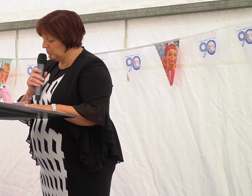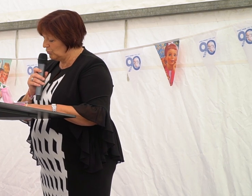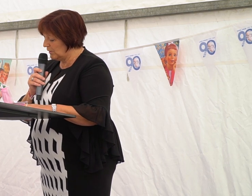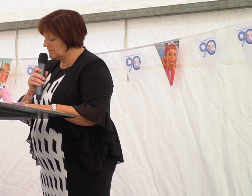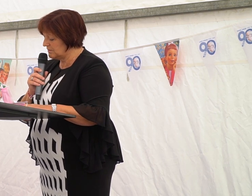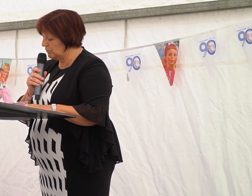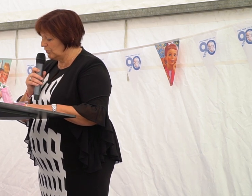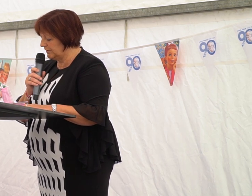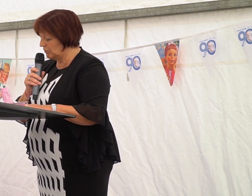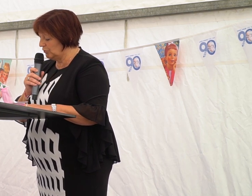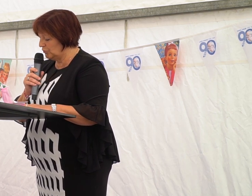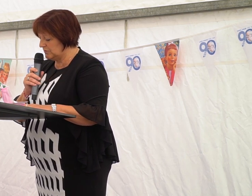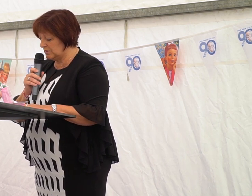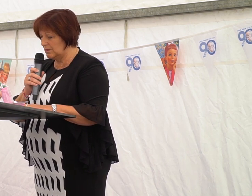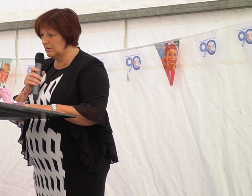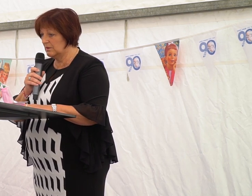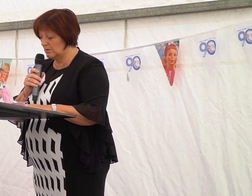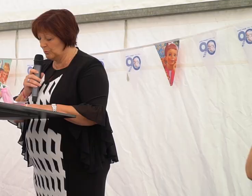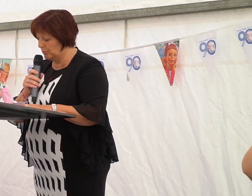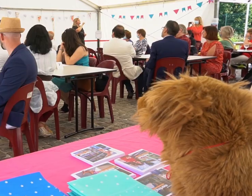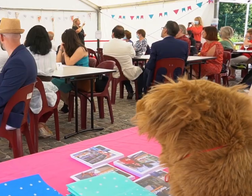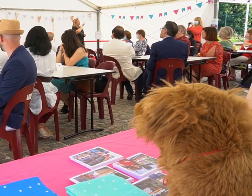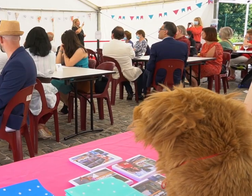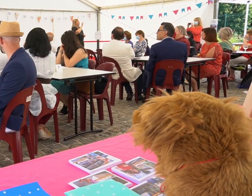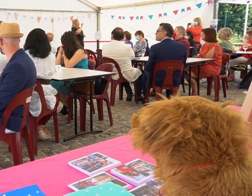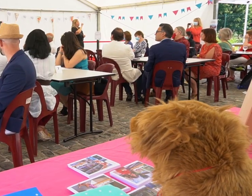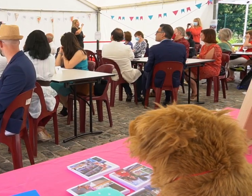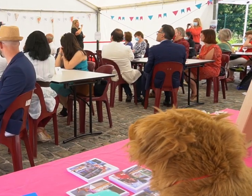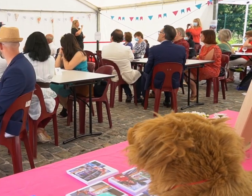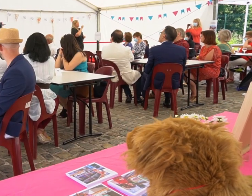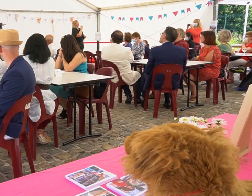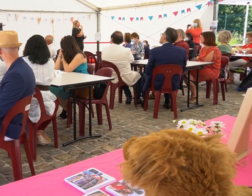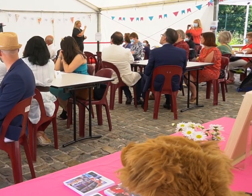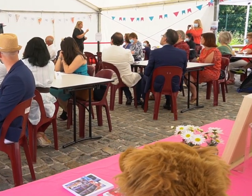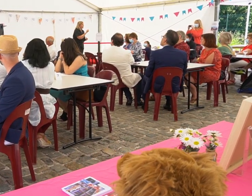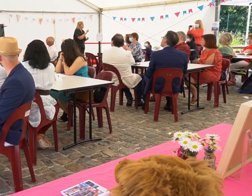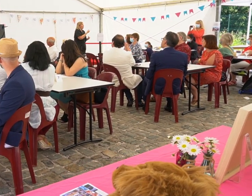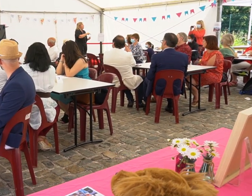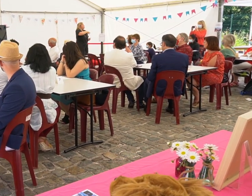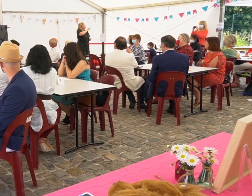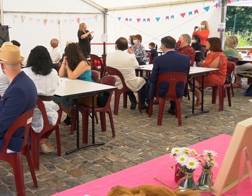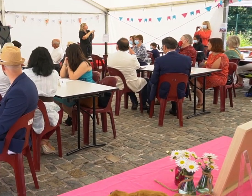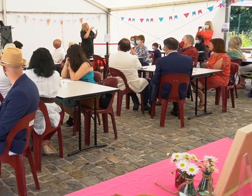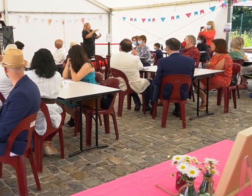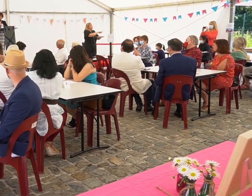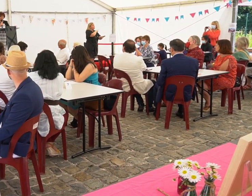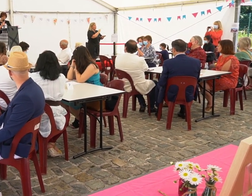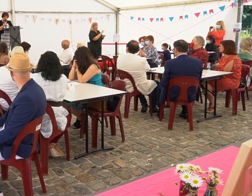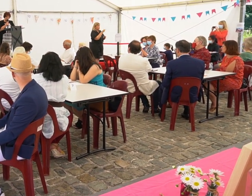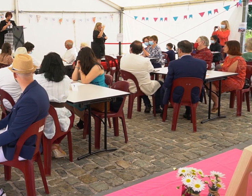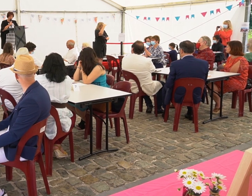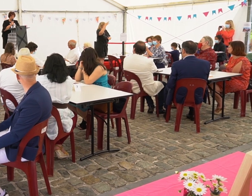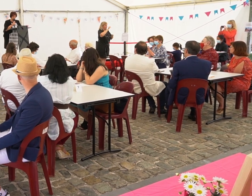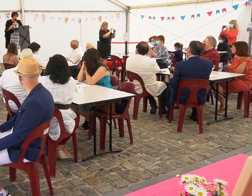L'Académie André Mauroy, saluant Victor Hugo, disait « Le plus grand poète est celui qui rêvait d'une forme parfaite